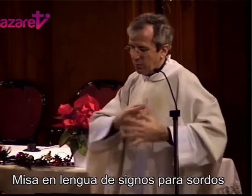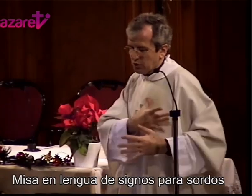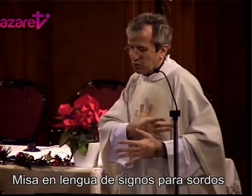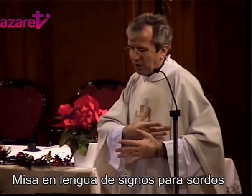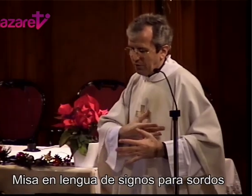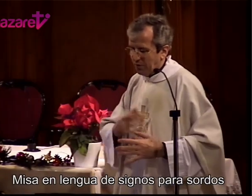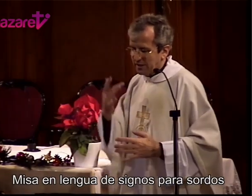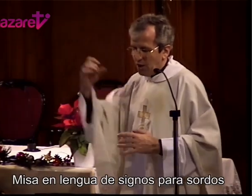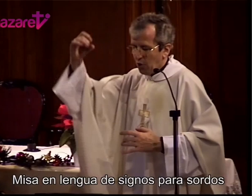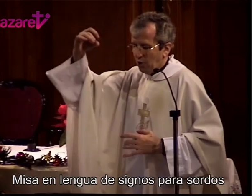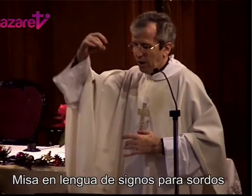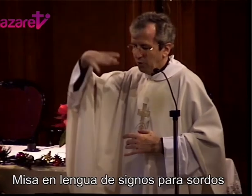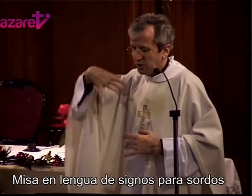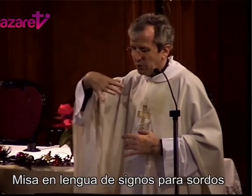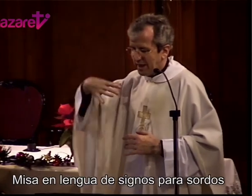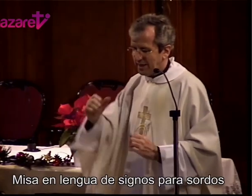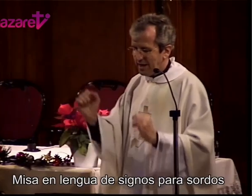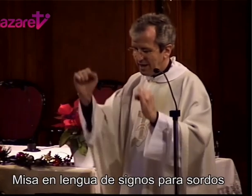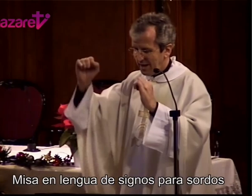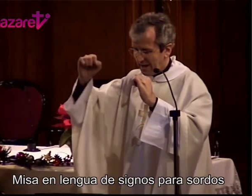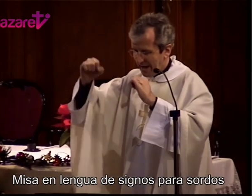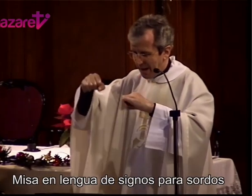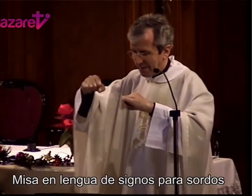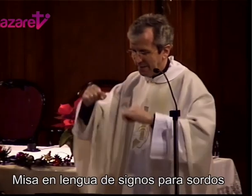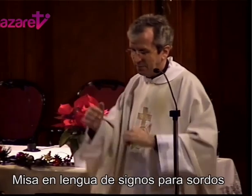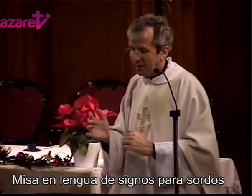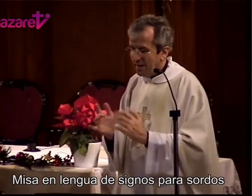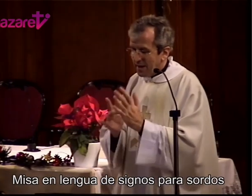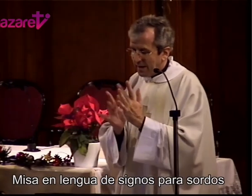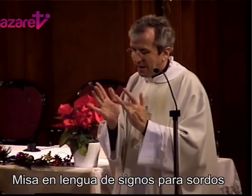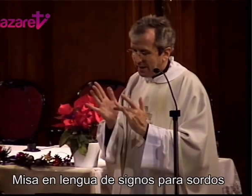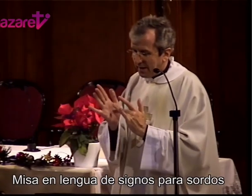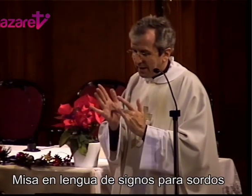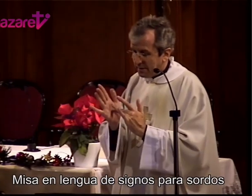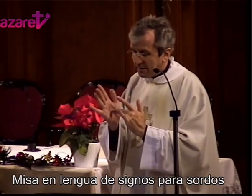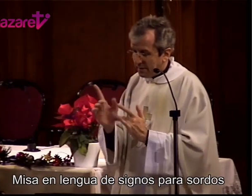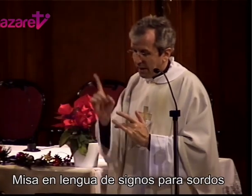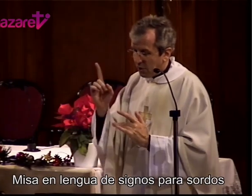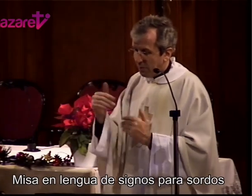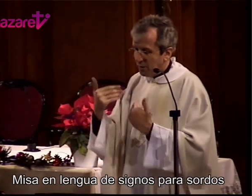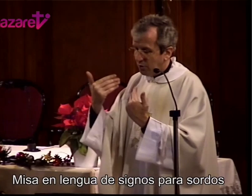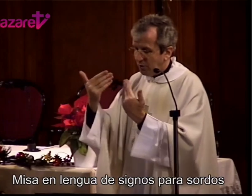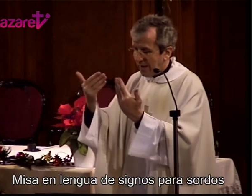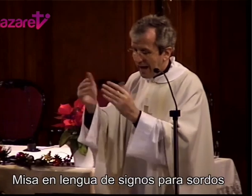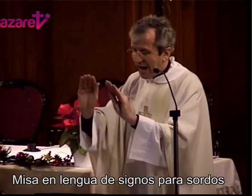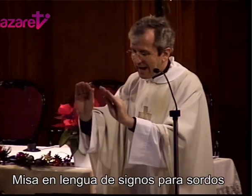vuestros corazones con la luz de su gracia. Amén. Que el que encomendó al